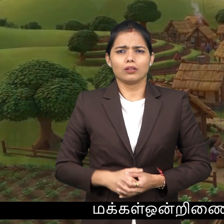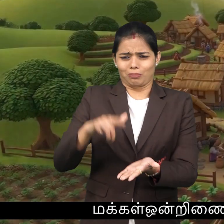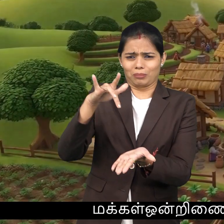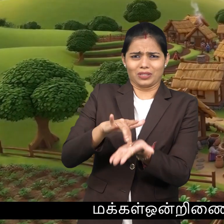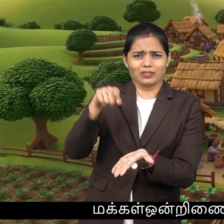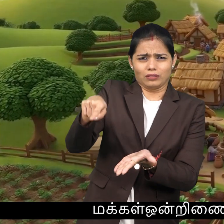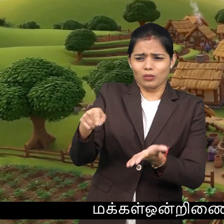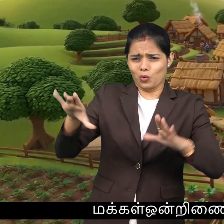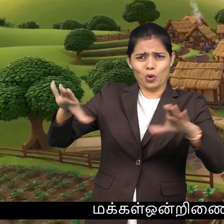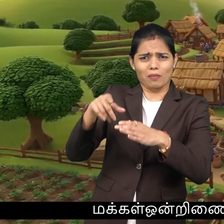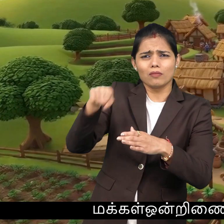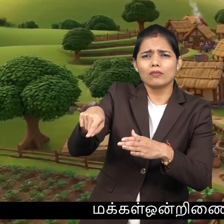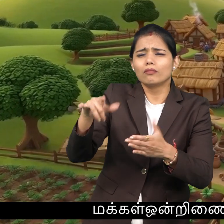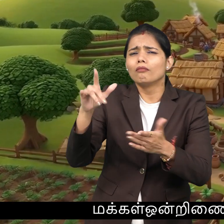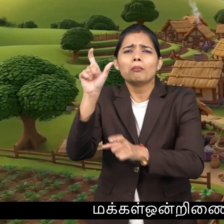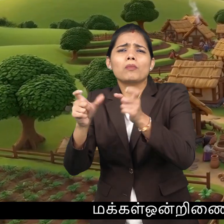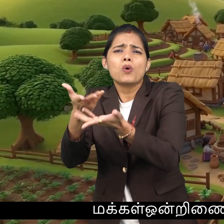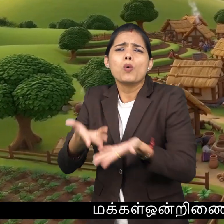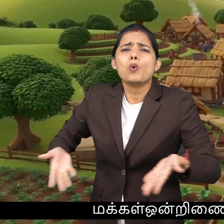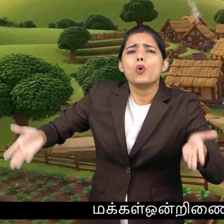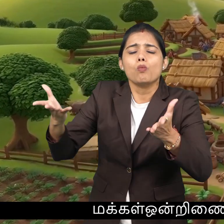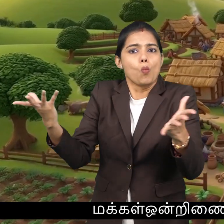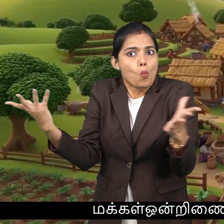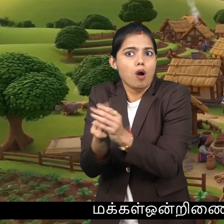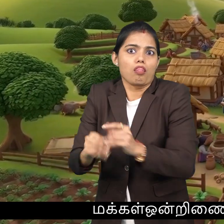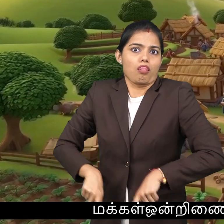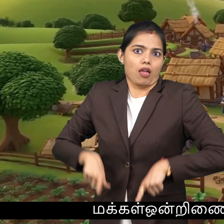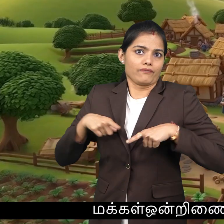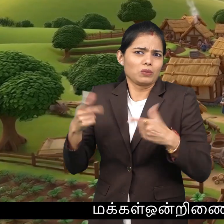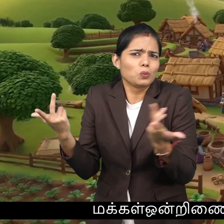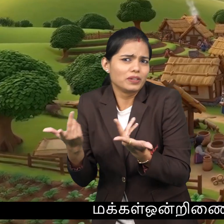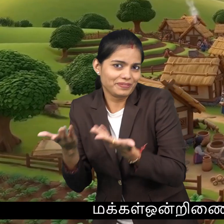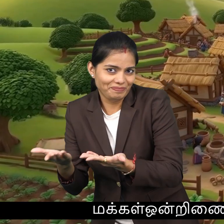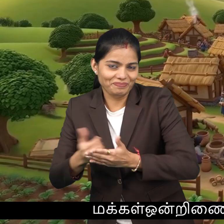மக்கள் ஒன்றிணைந்து வாழும் இடமே சமூகம் ஆகும்.